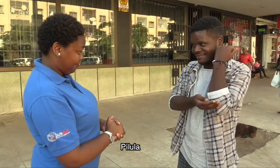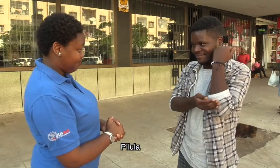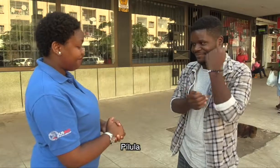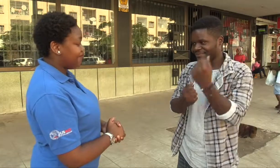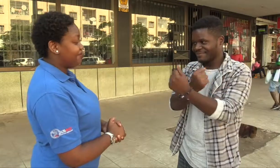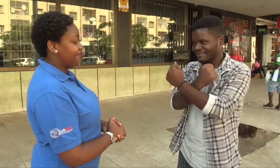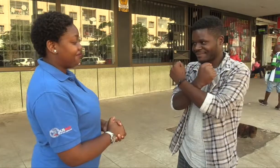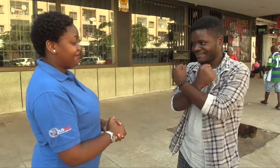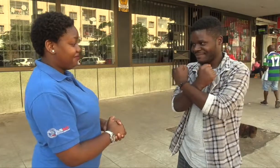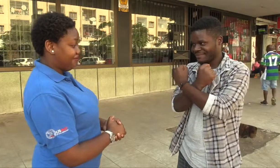pílulas.